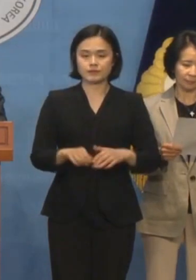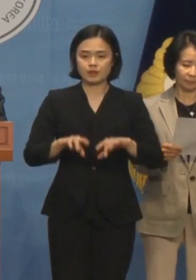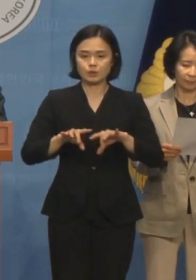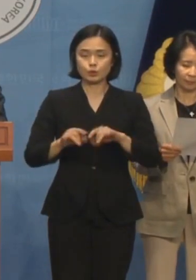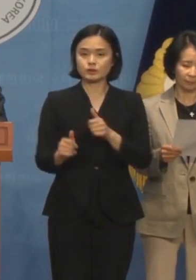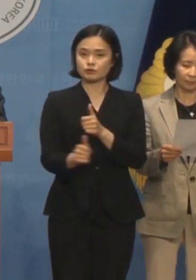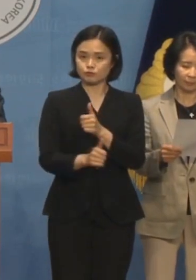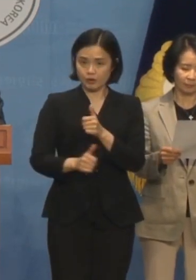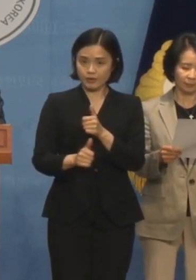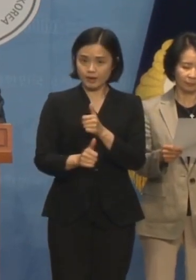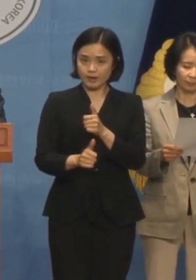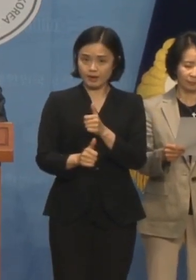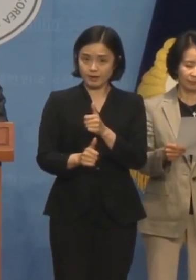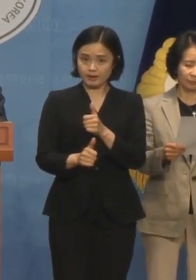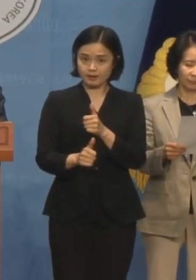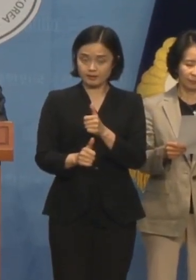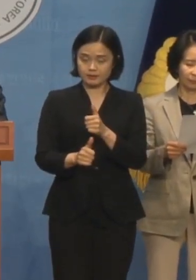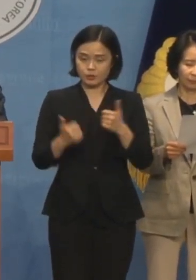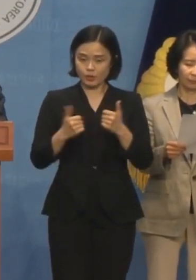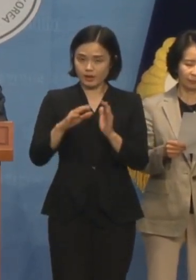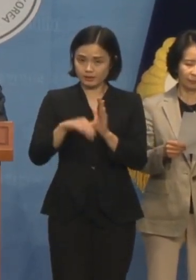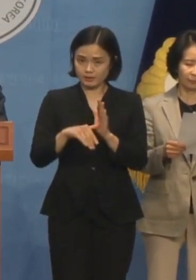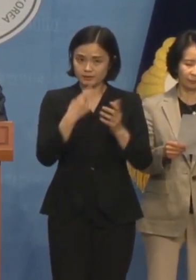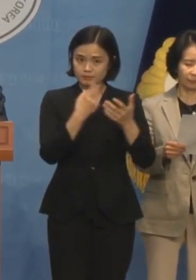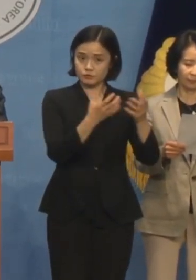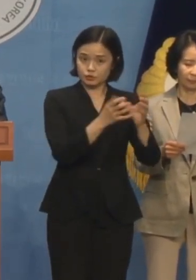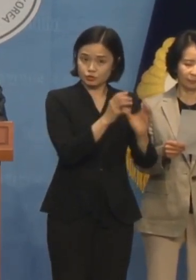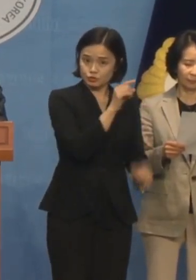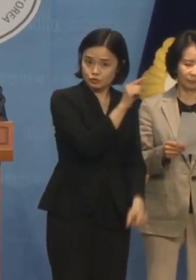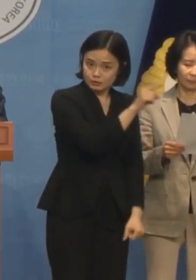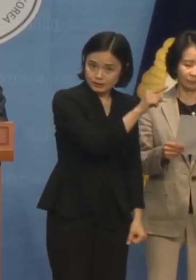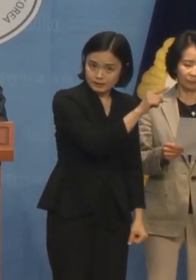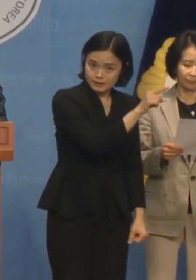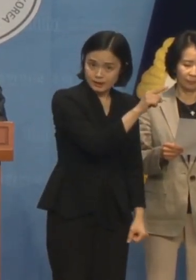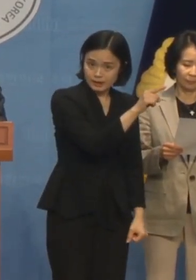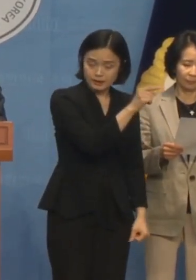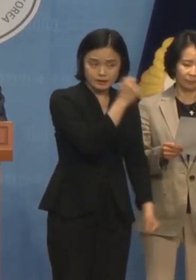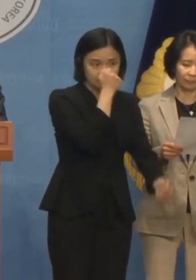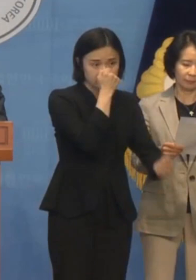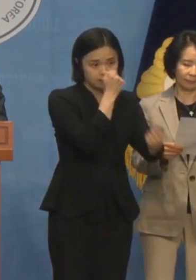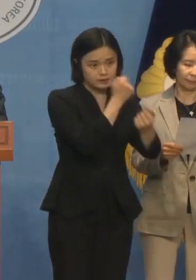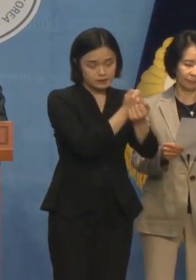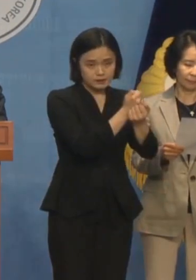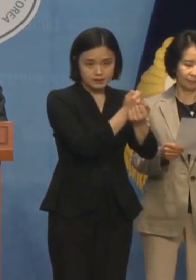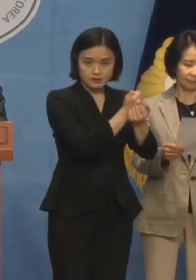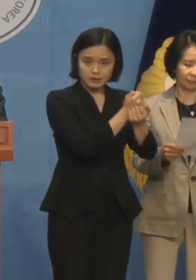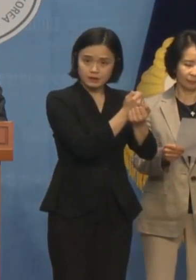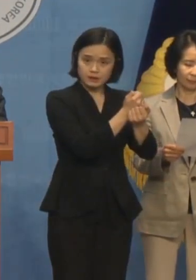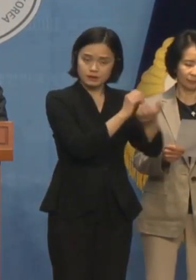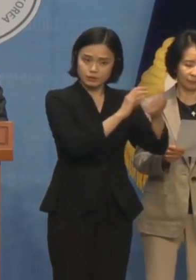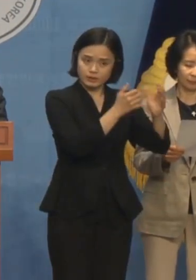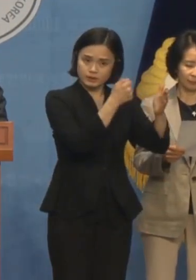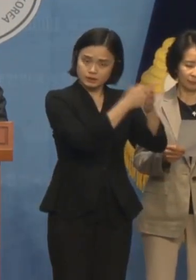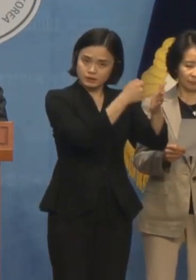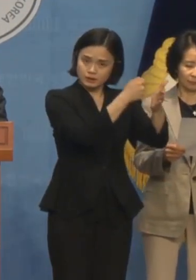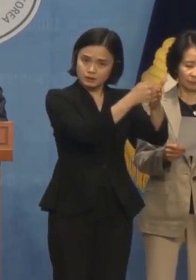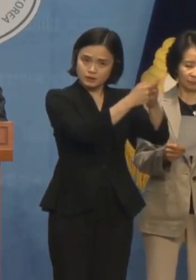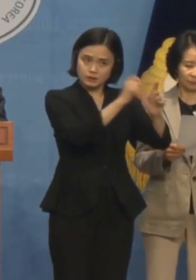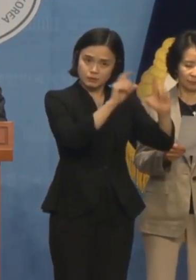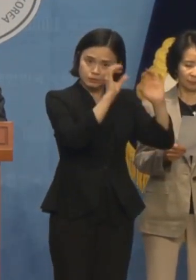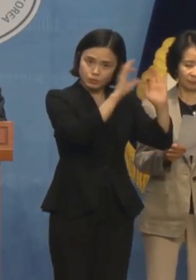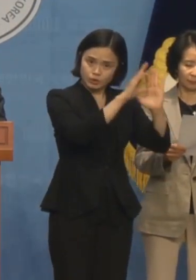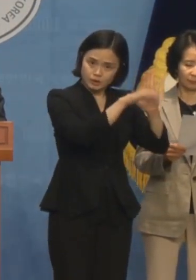과학기술정보방송통신위원회에서 더불어민주당의 일방적 의사강행 처리를 보면서 우리는 상임위가 이 본래